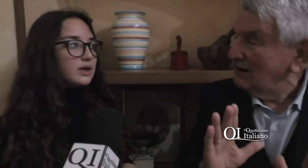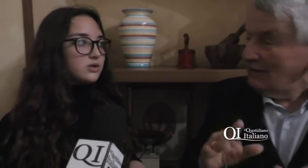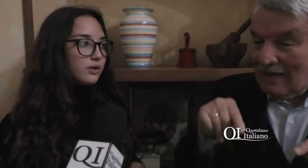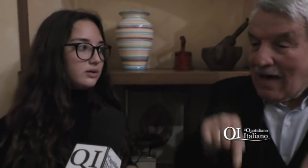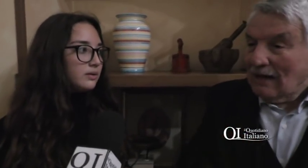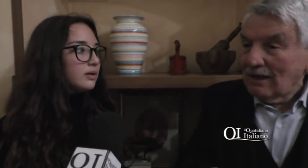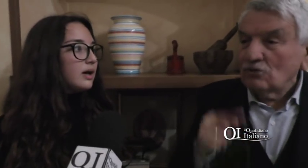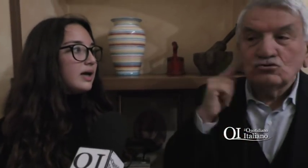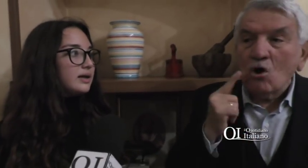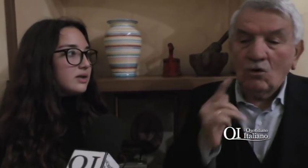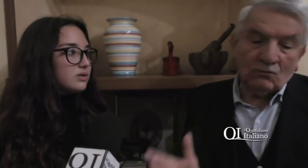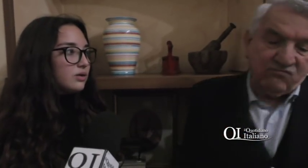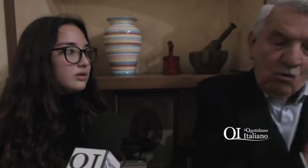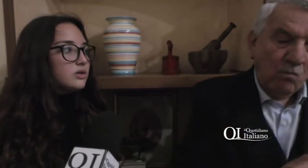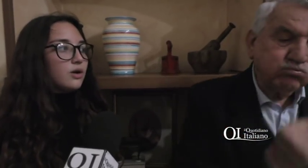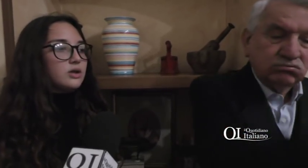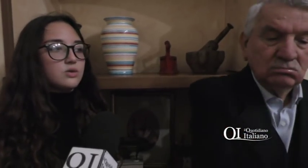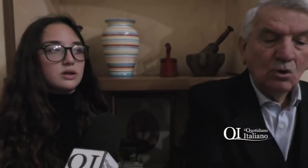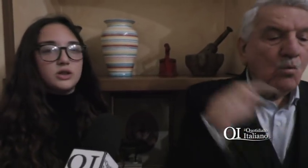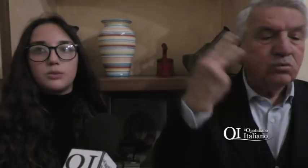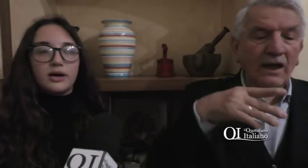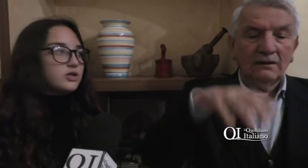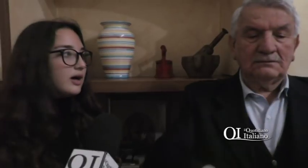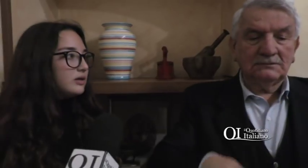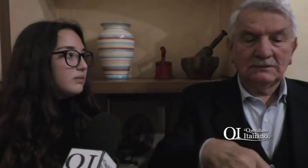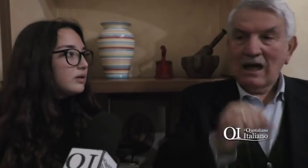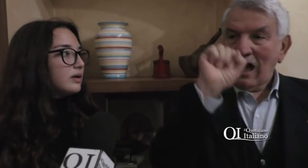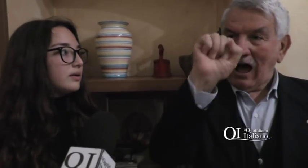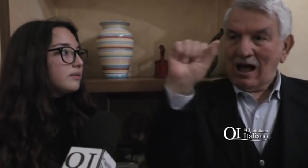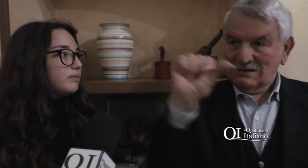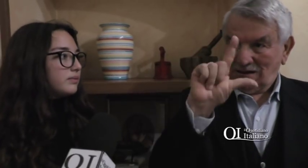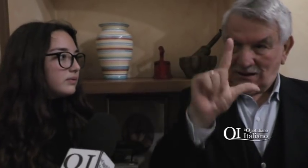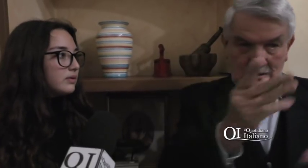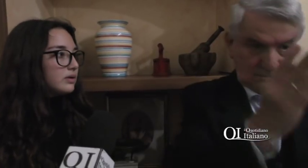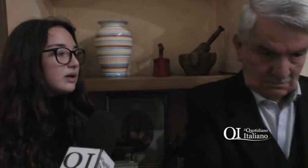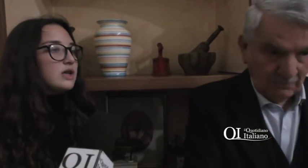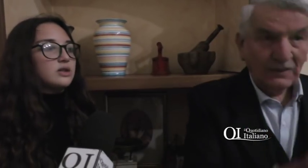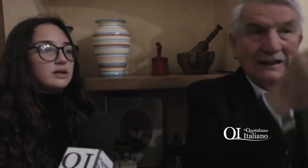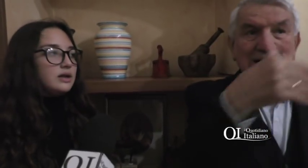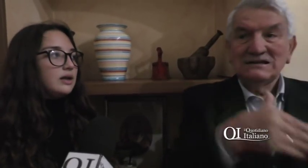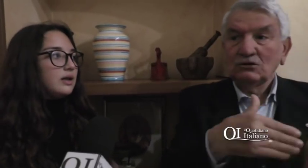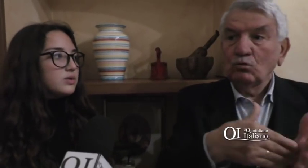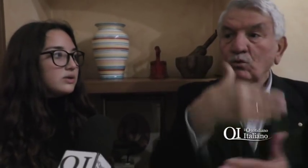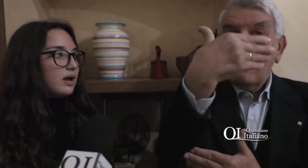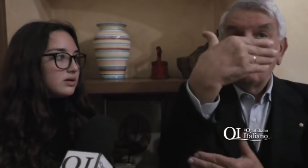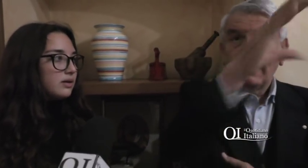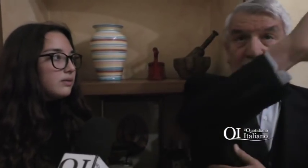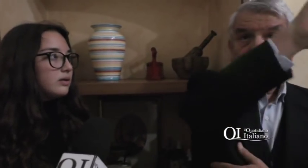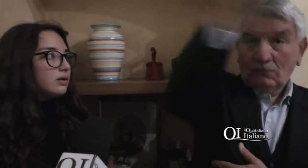dei sordi, e adesso i sordi sono stati, diciamo, cacciati e sono andati le prigioni dell'ASL